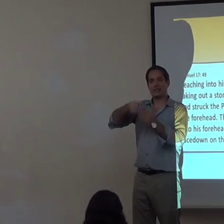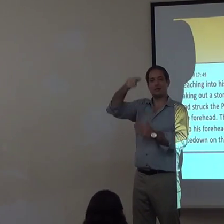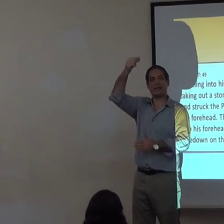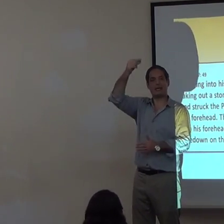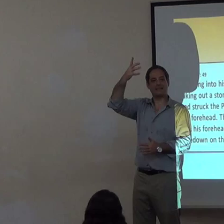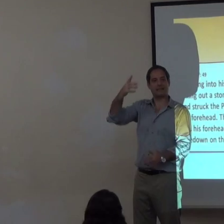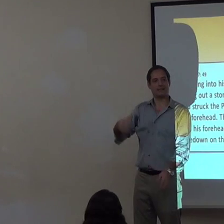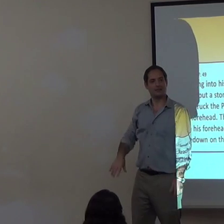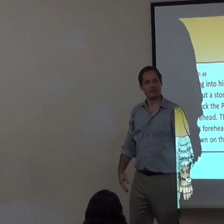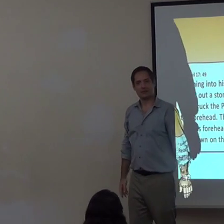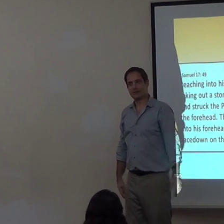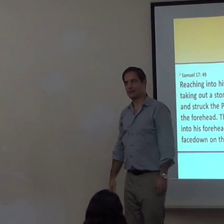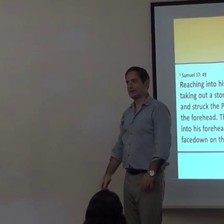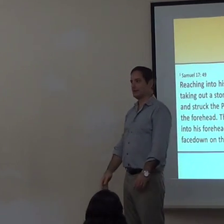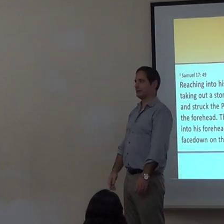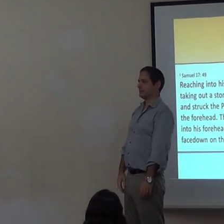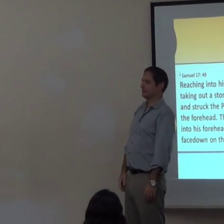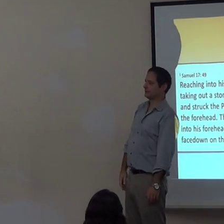¡Uy! ¿Y Goliat qué hace?